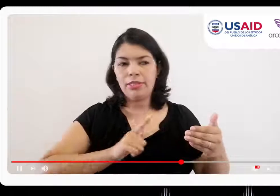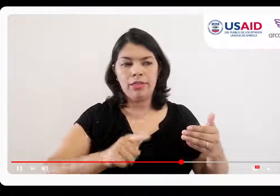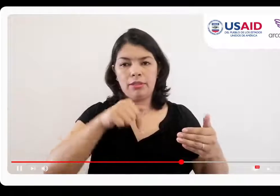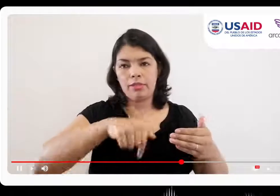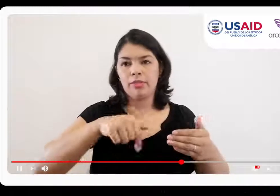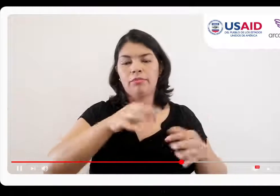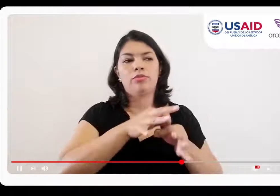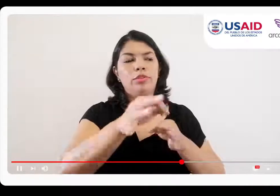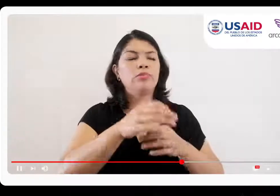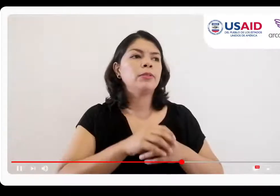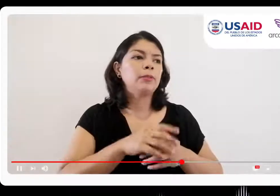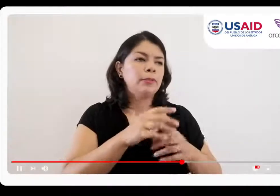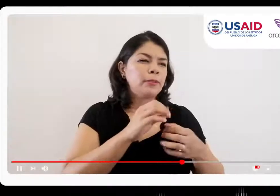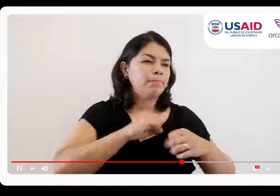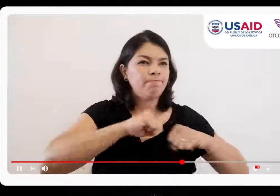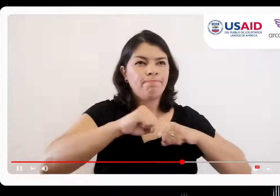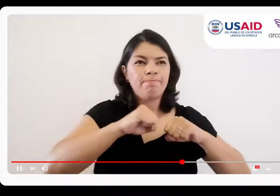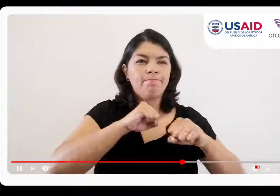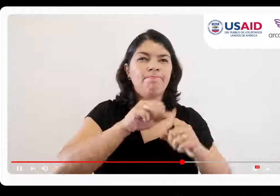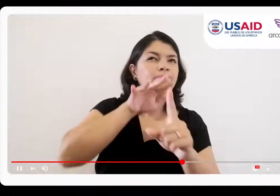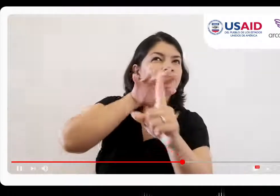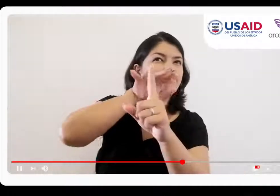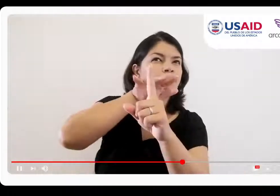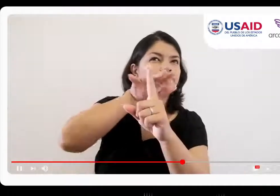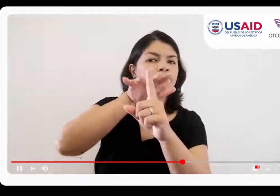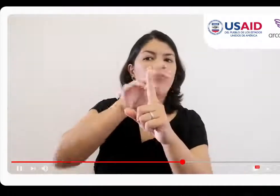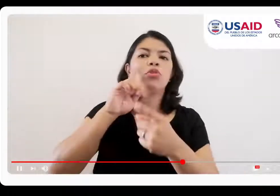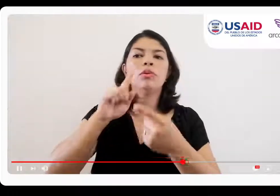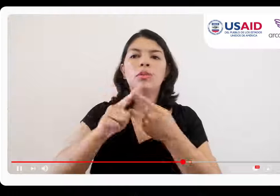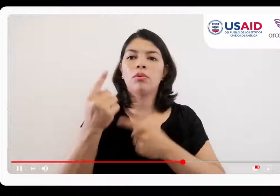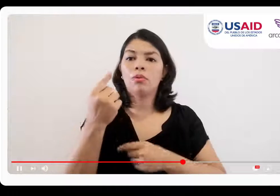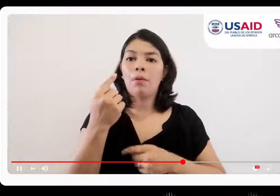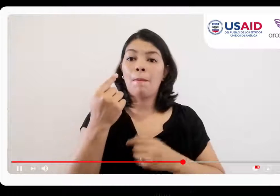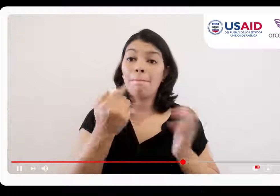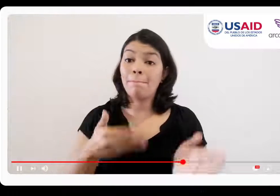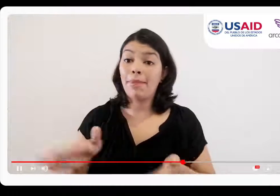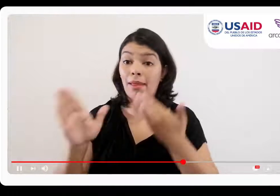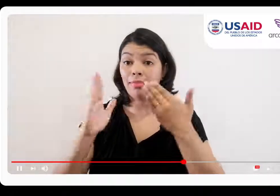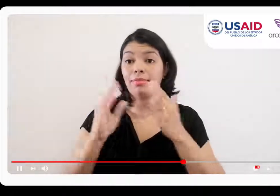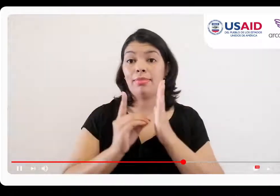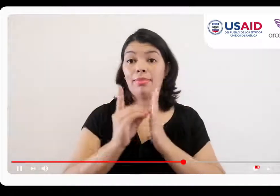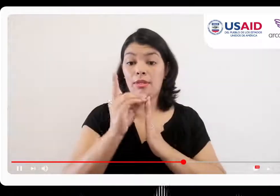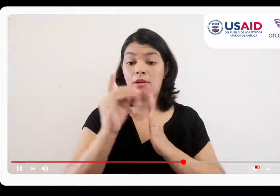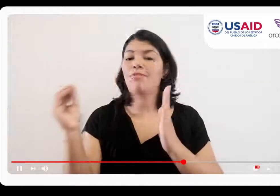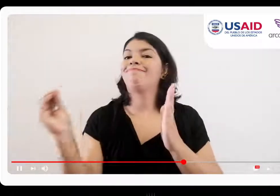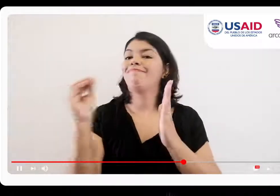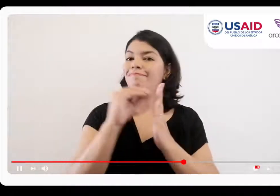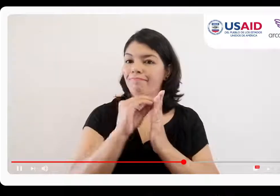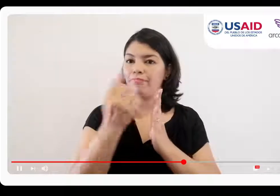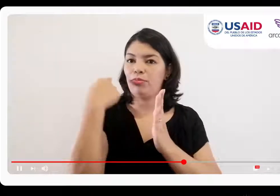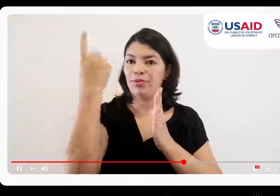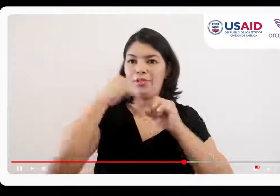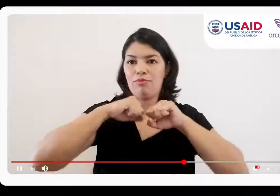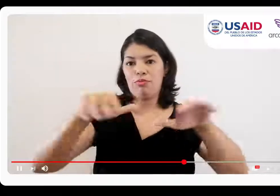el municipio, para que dentro del plan de desarrollo pudiésemos tener la política pública, que pudiese tener